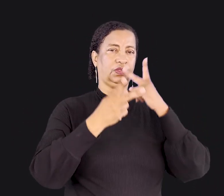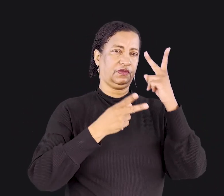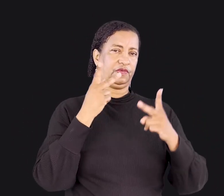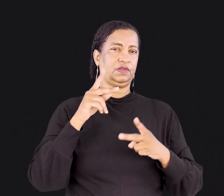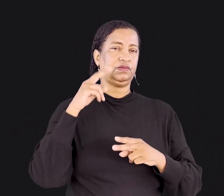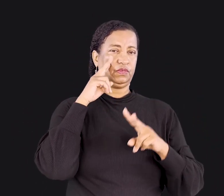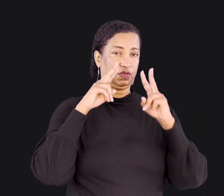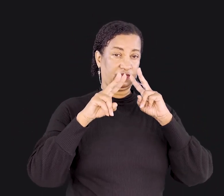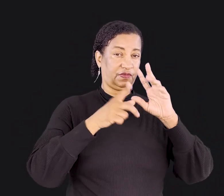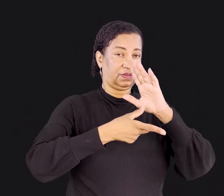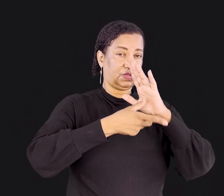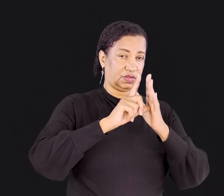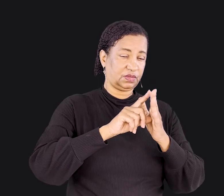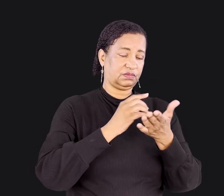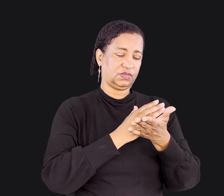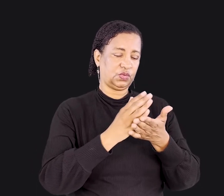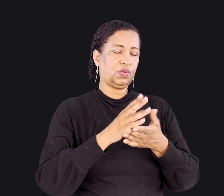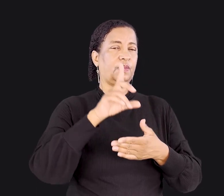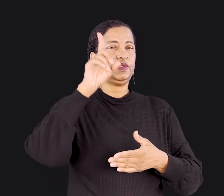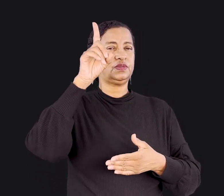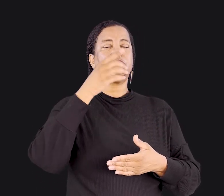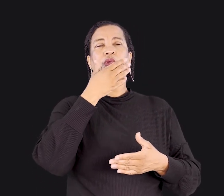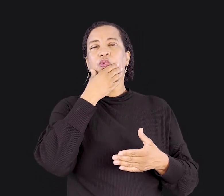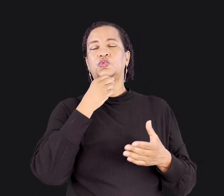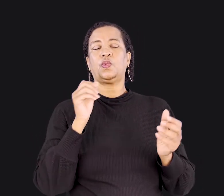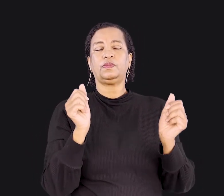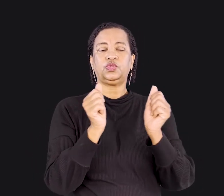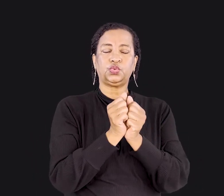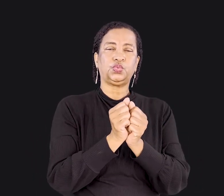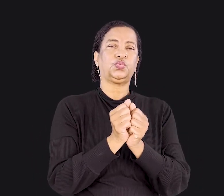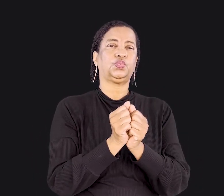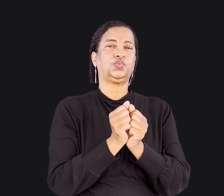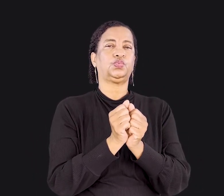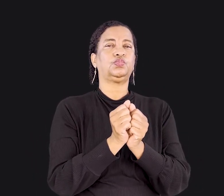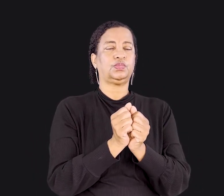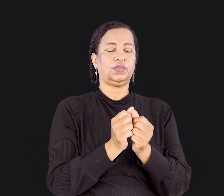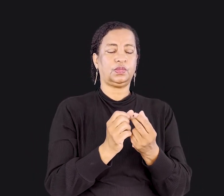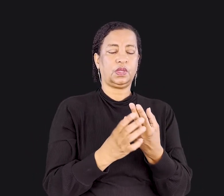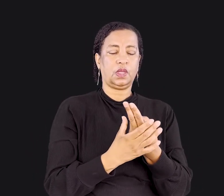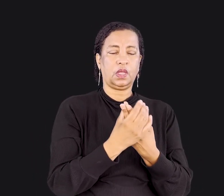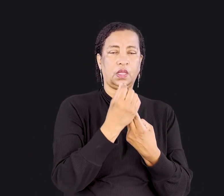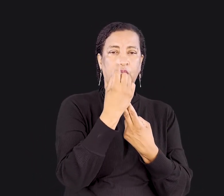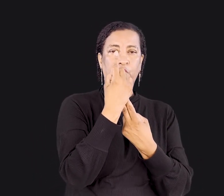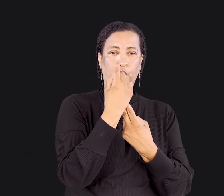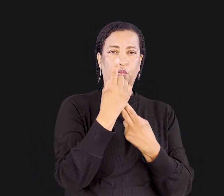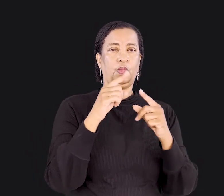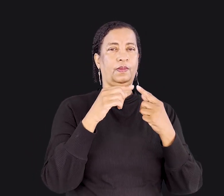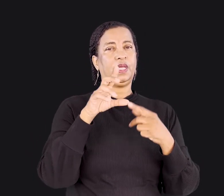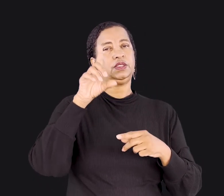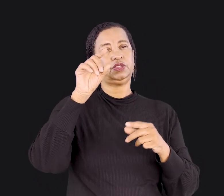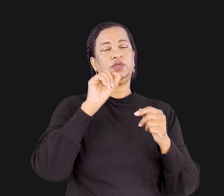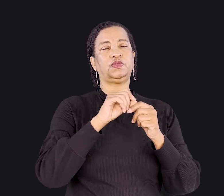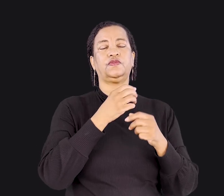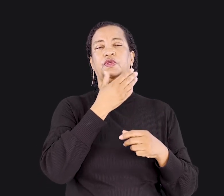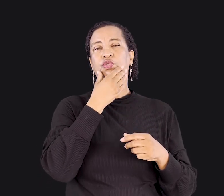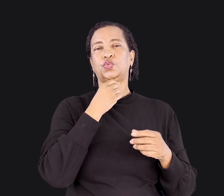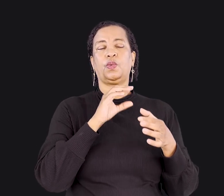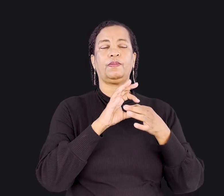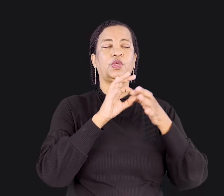que já vimos antes. No começo, Deus e o homem estavam juntos. Eram apenas um. Mas Deus fez o homem com livre